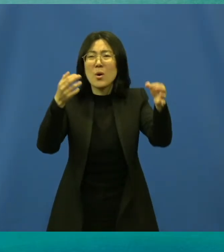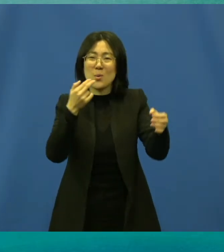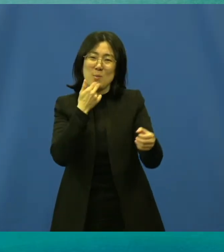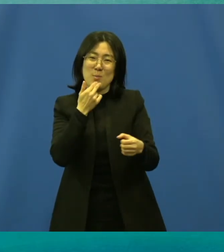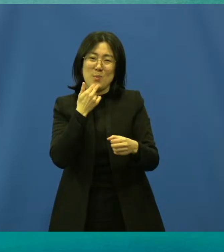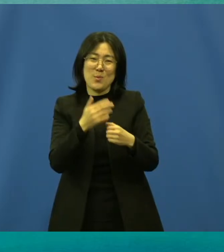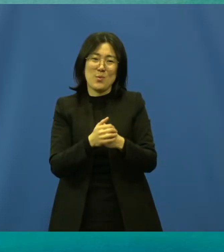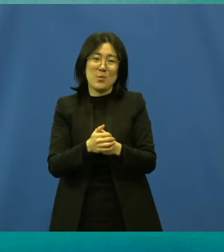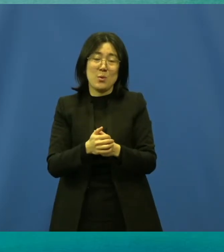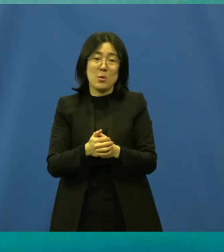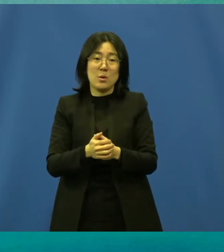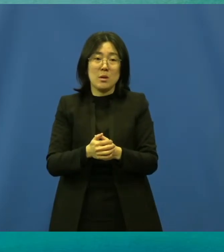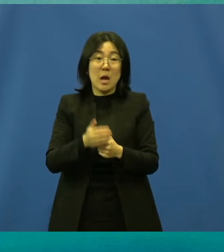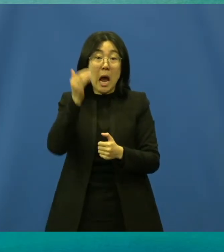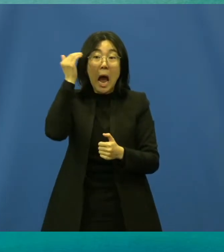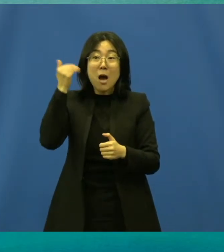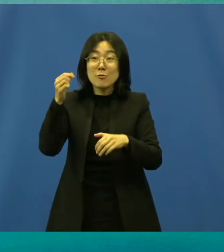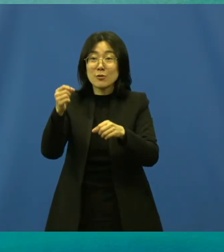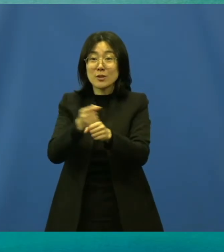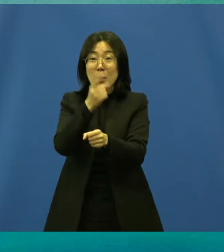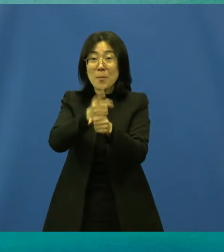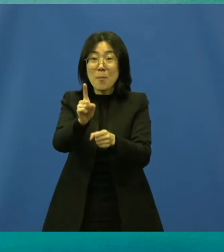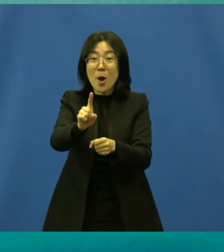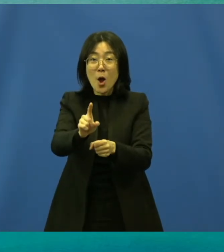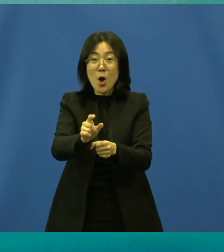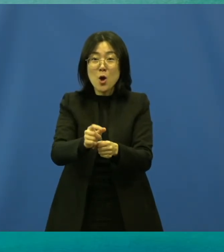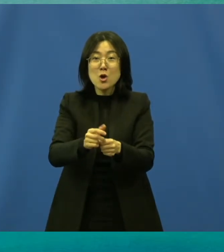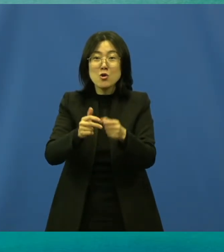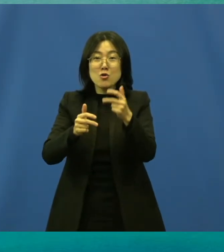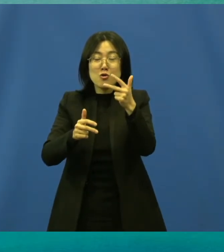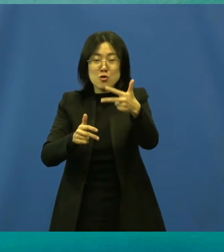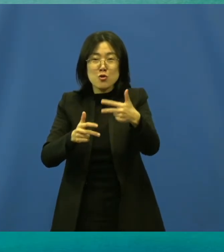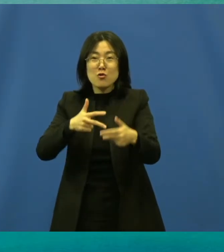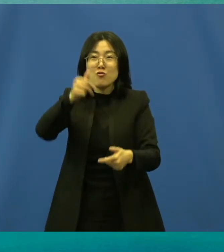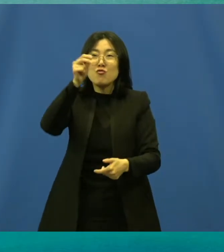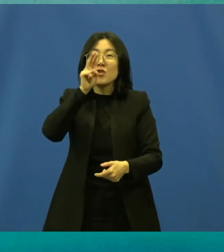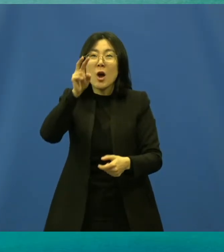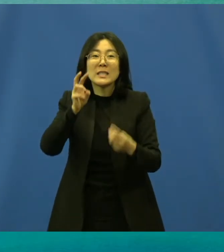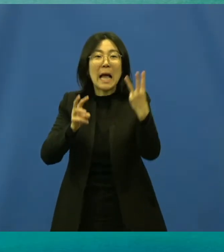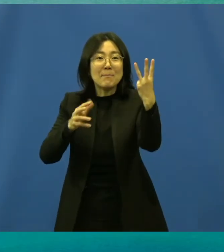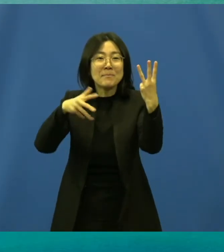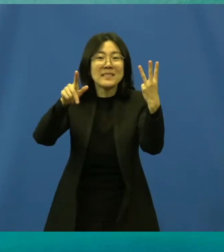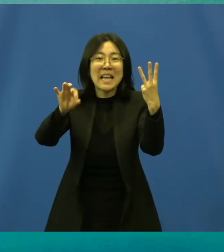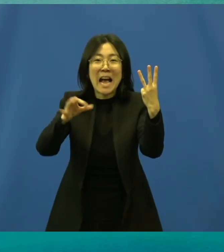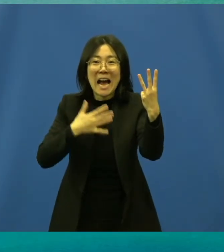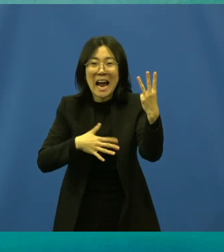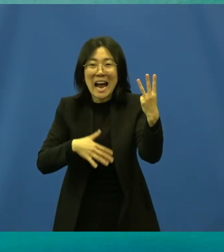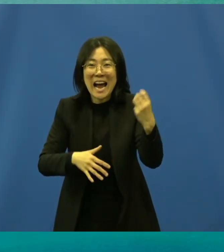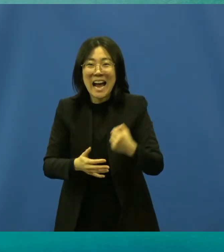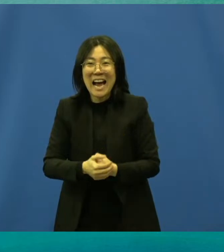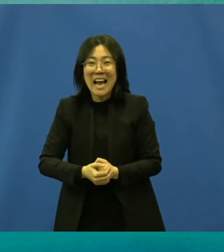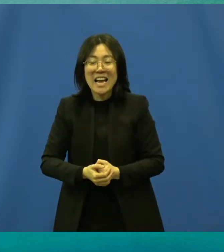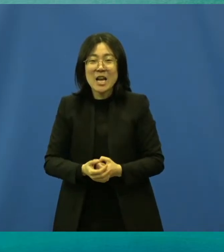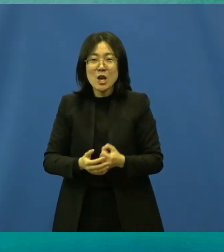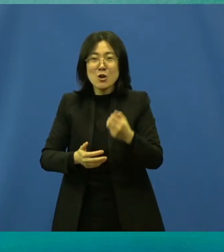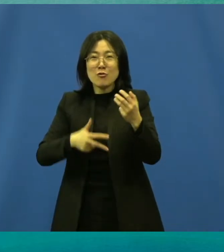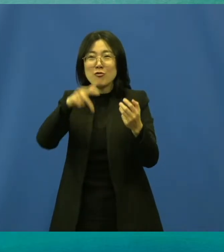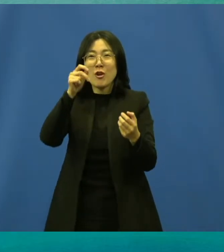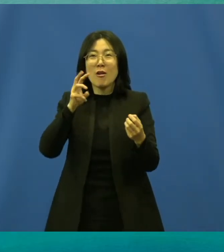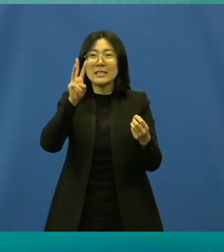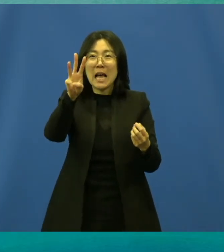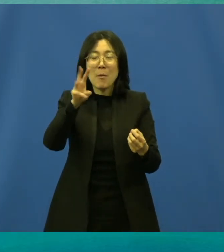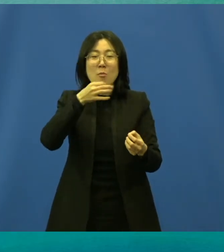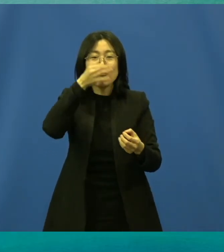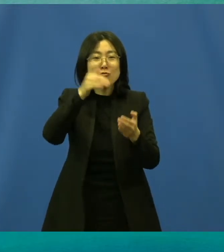한국교회는 주여 삼창, 이 부르짖는 기도 아니에요, 여러분? 주여. 요즘 우리 철야의 기도가 청년들이